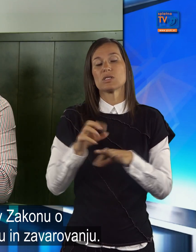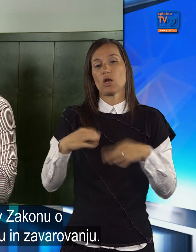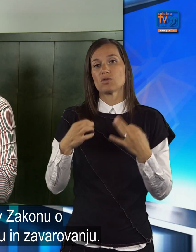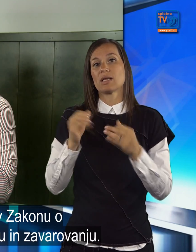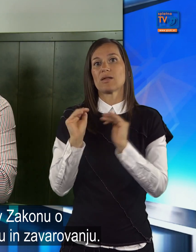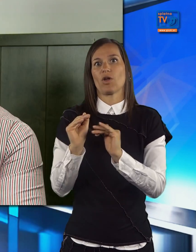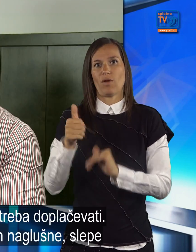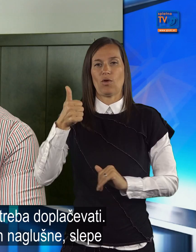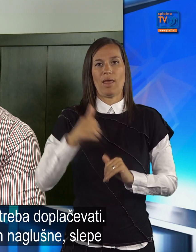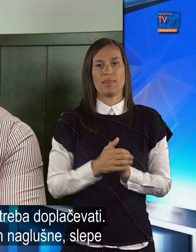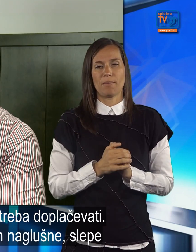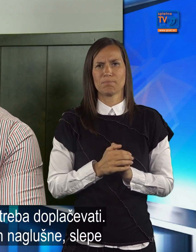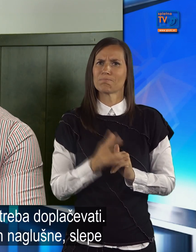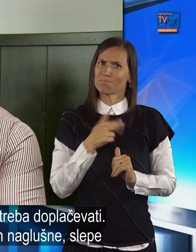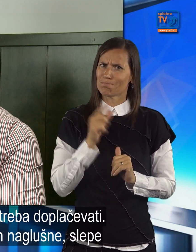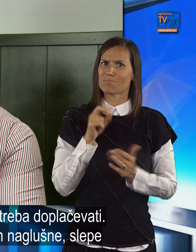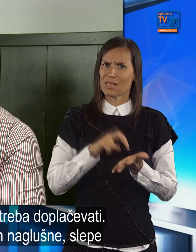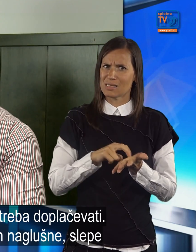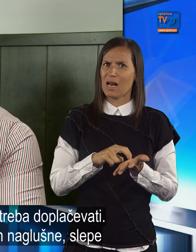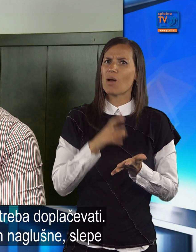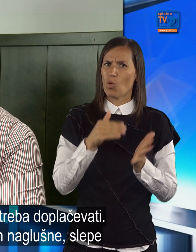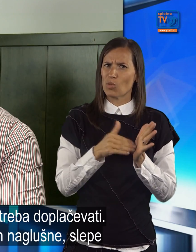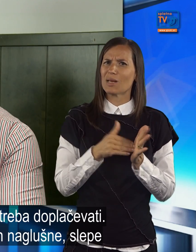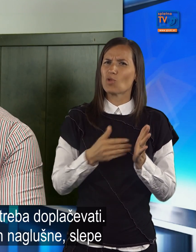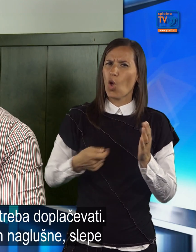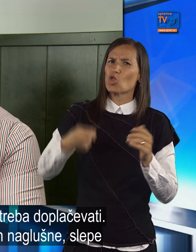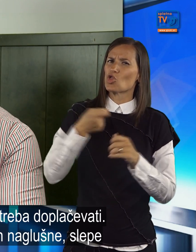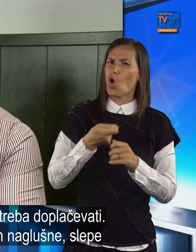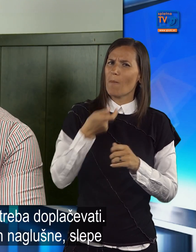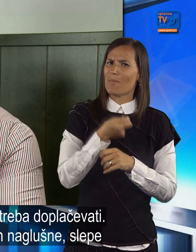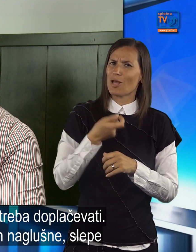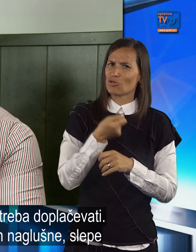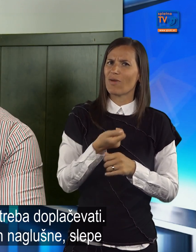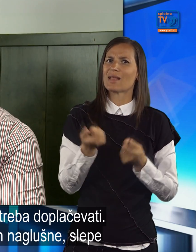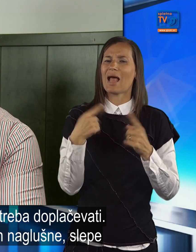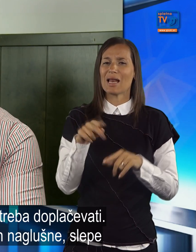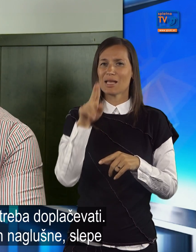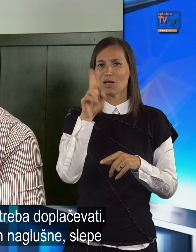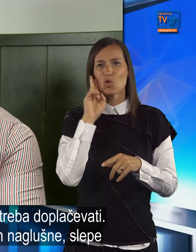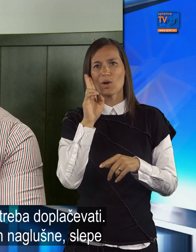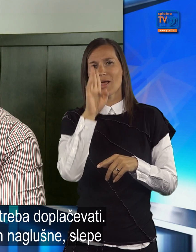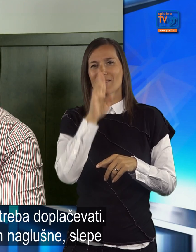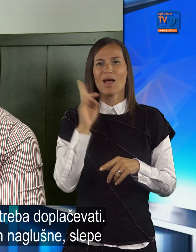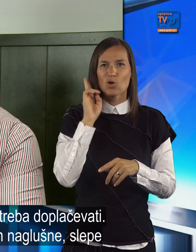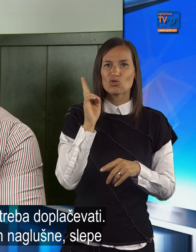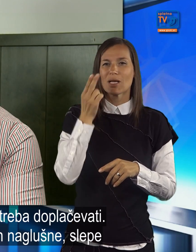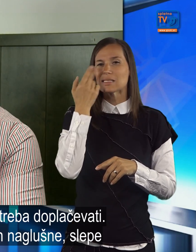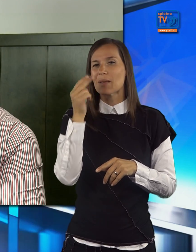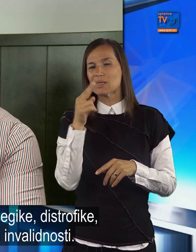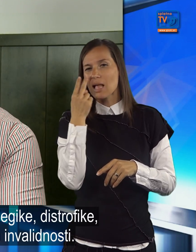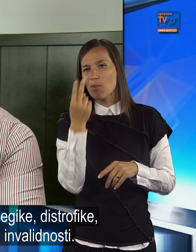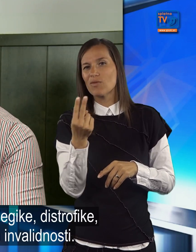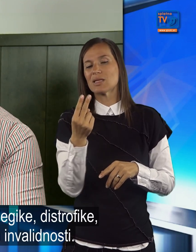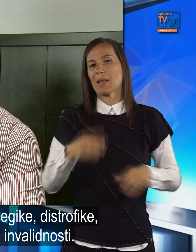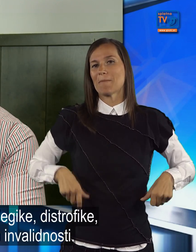zdravstvenem zavarovanju 1. Imam bojazen, da bo potrebno doplačevati. Pa so tukaj gluhi ali naglušni,